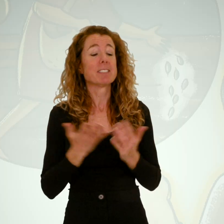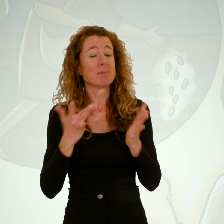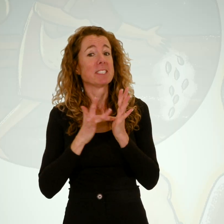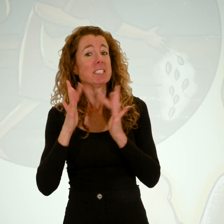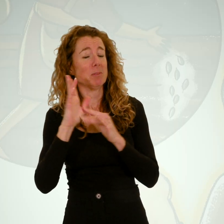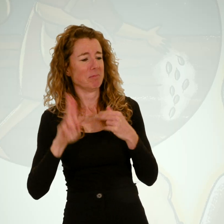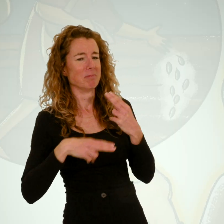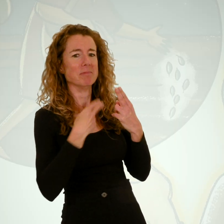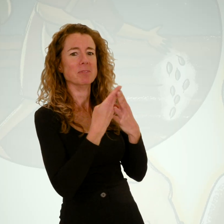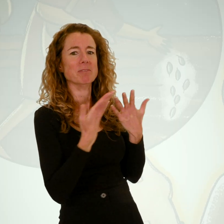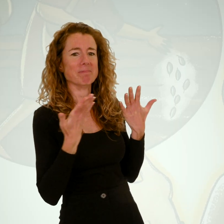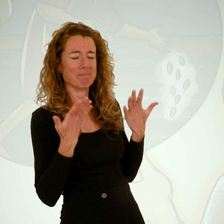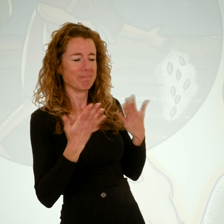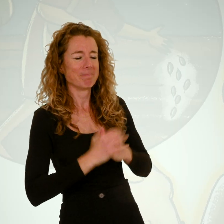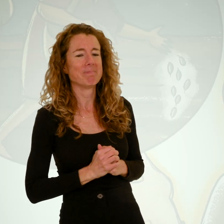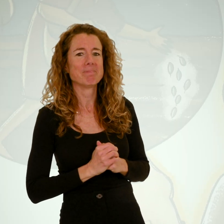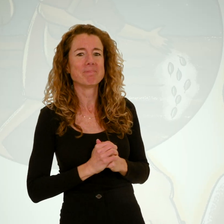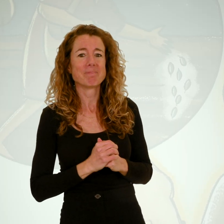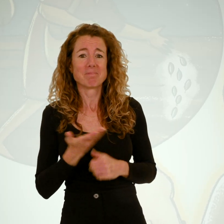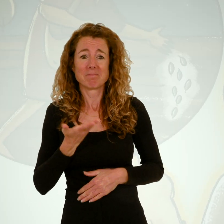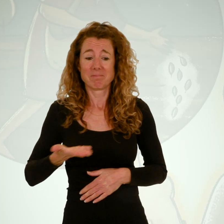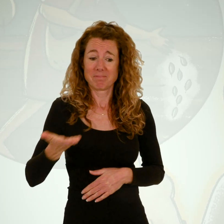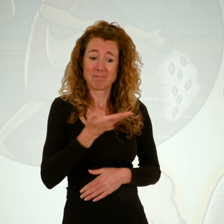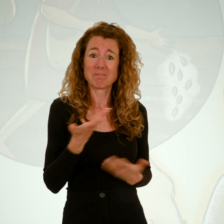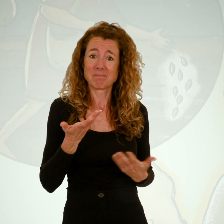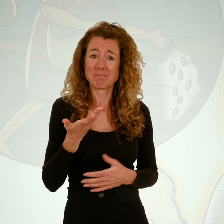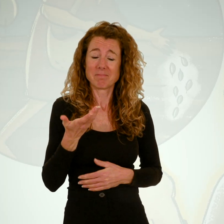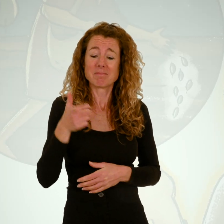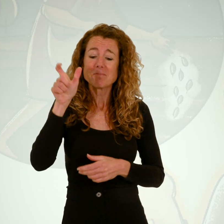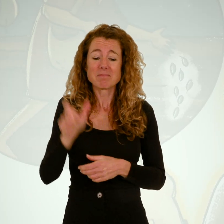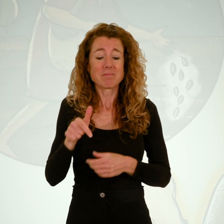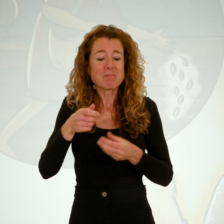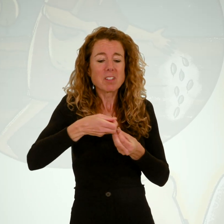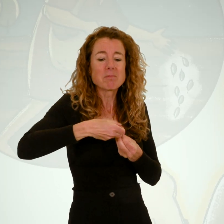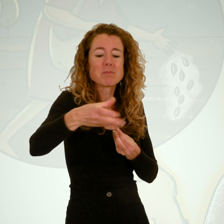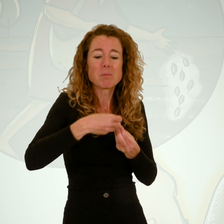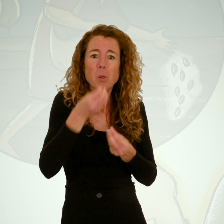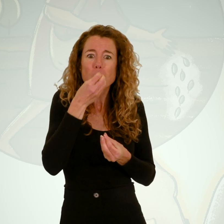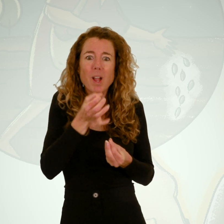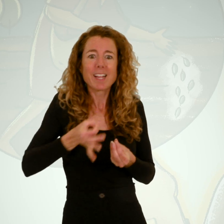Jésus leur répond : « Celui qui sème le bon grain, c'est le Fils de l'homme.